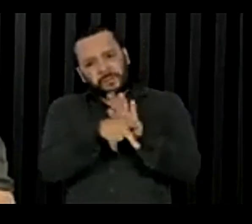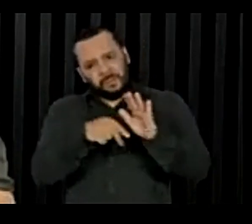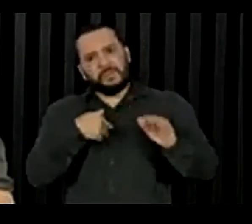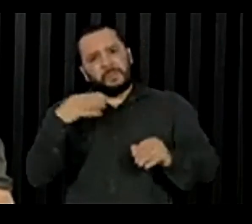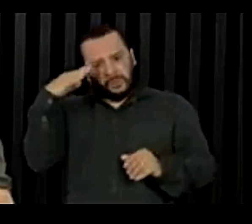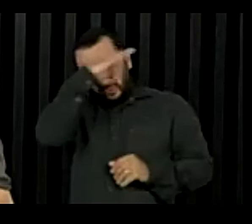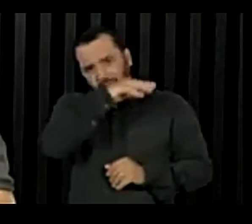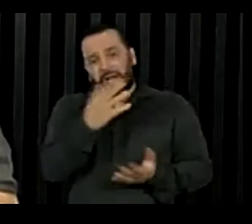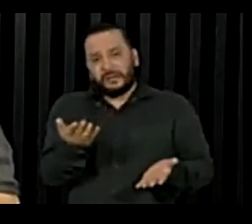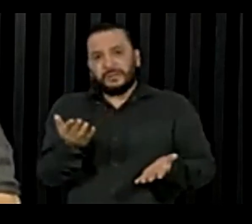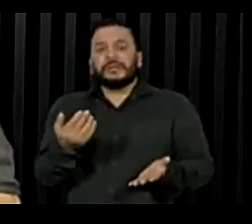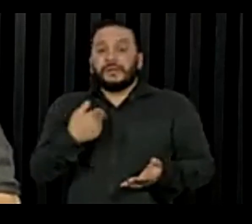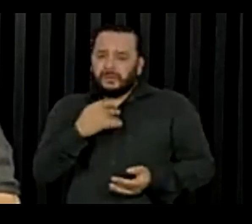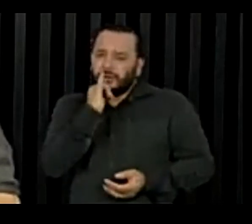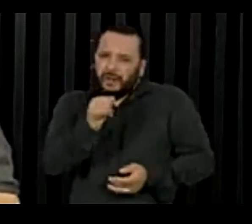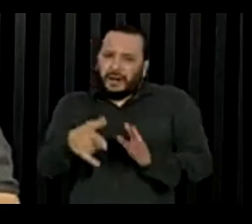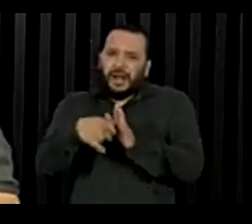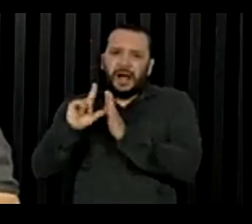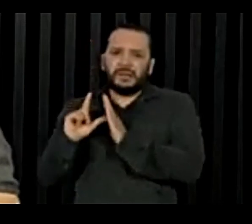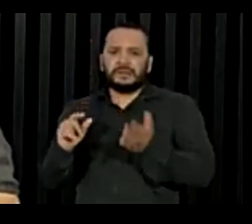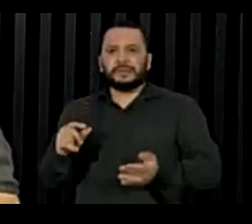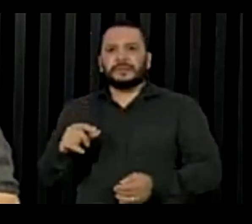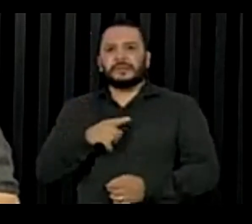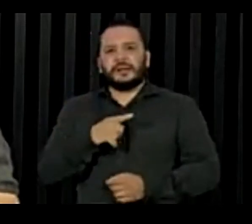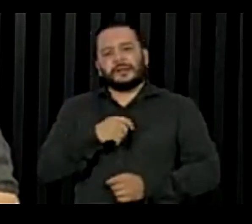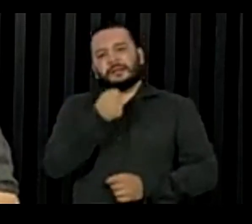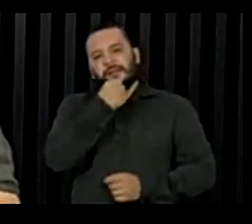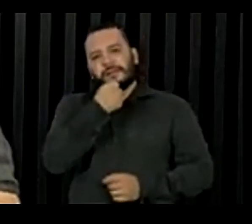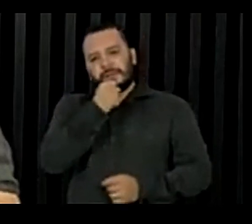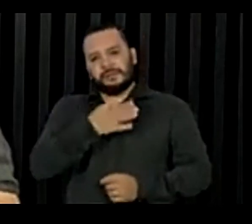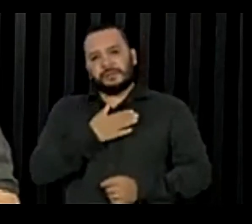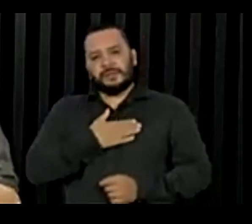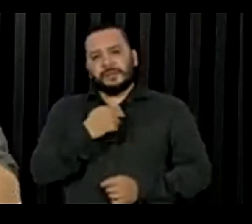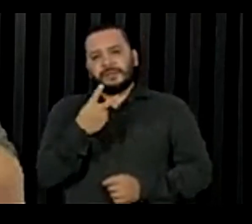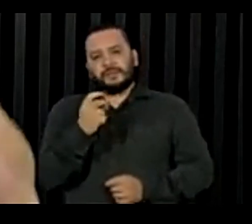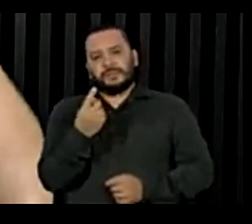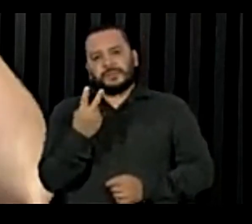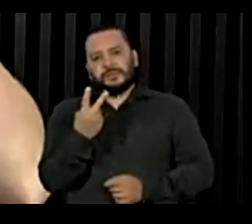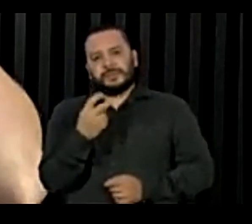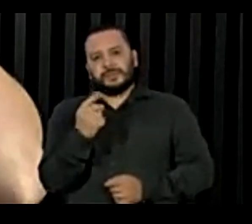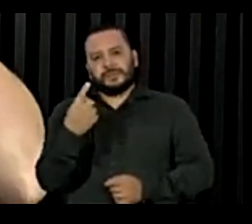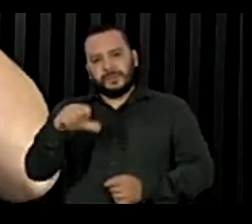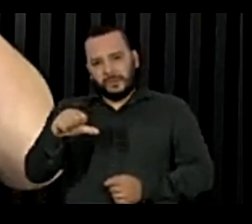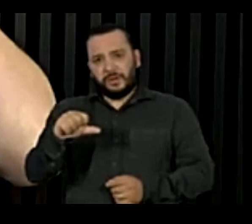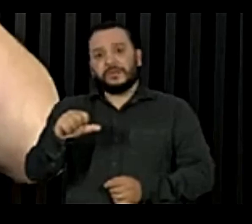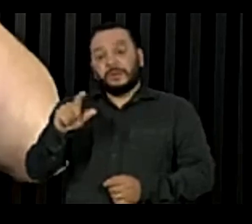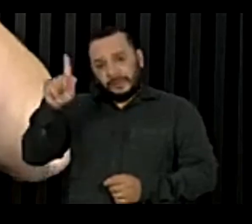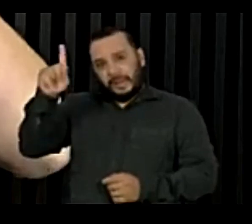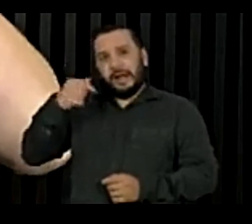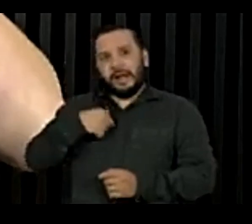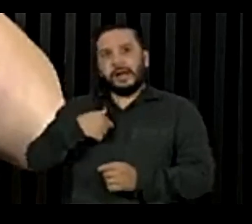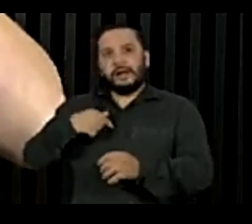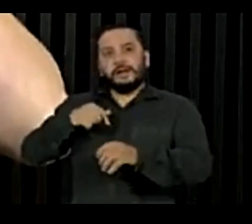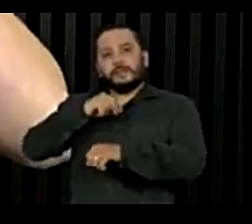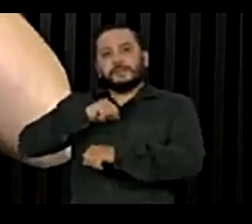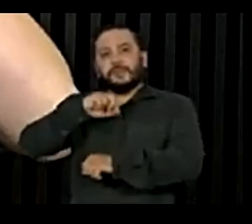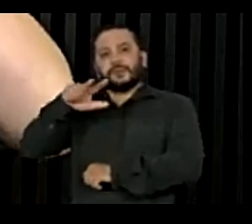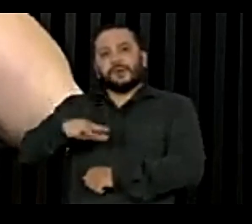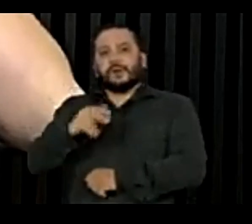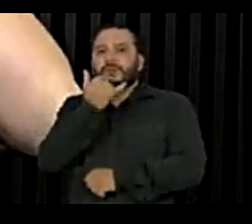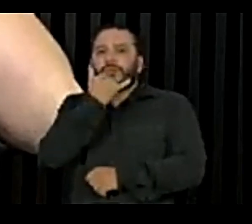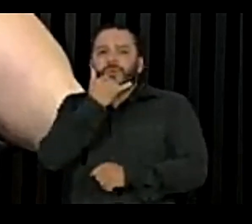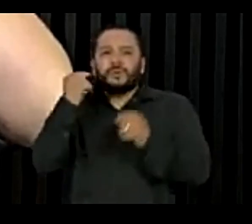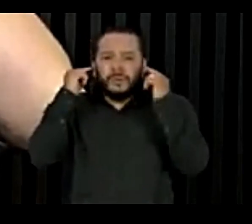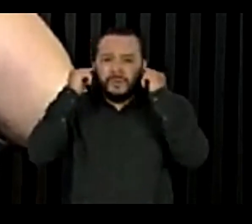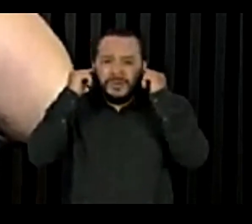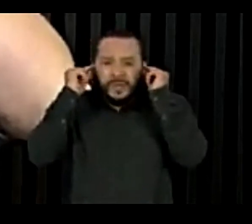antes. Eu já tinha falado antes. Tem uma entrevista minha, em 2019, para a GQ de Portugal. Se meu fone cair várias vezes, eu peço perdão. Meus